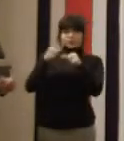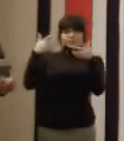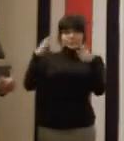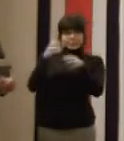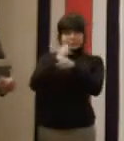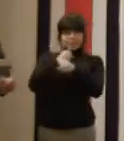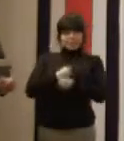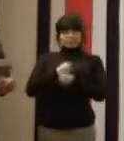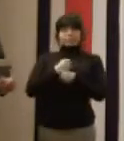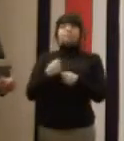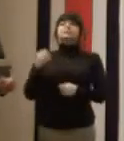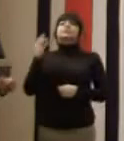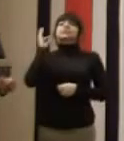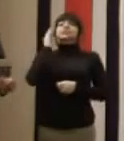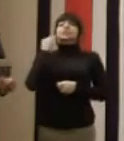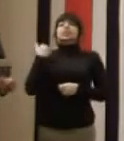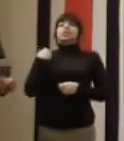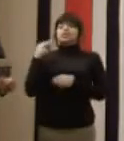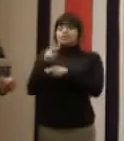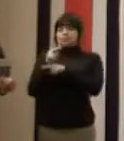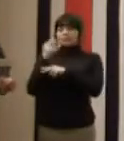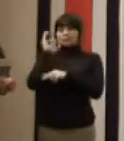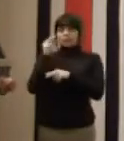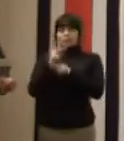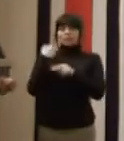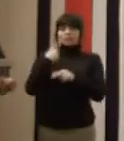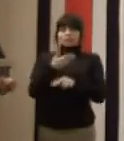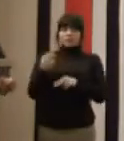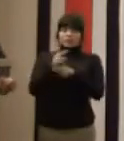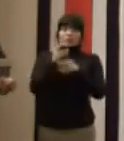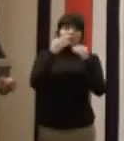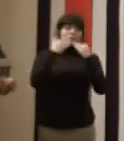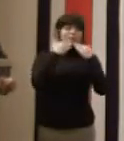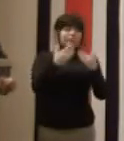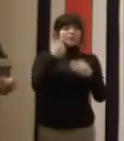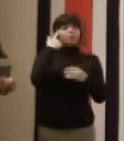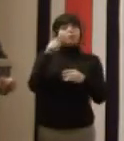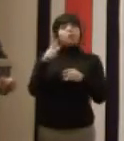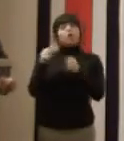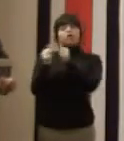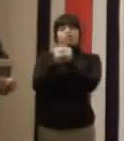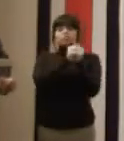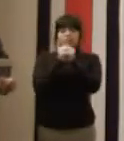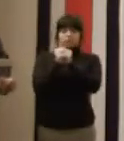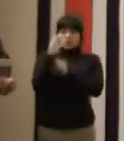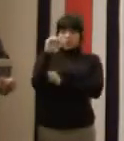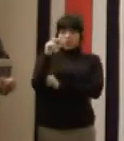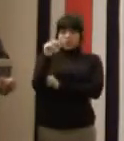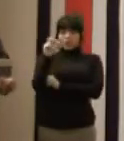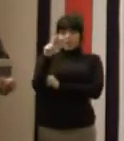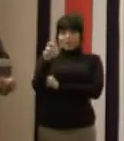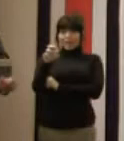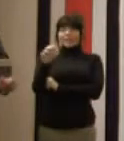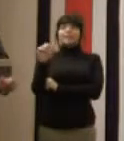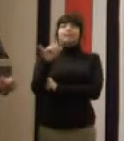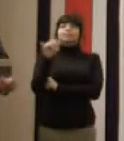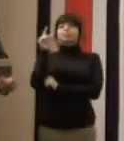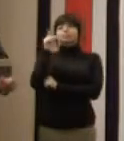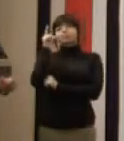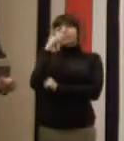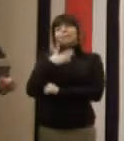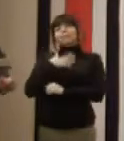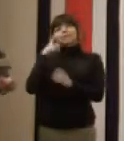realizado, señoras rectoras, señores rectores. Muchas gracias por el acompañamiento del CONARE y, por supuesto,